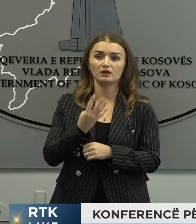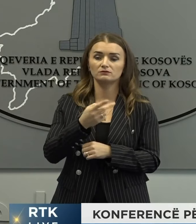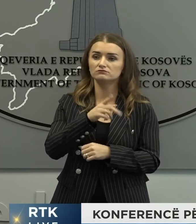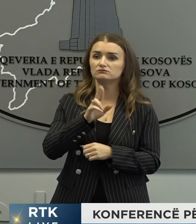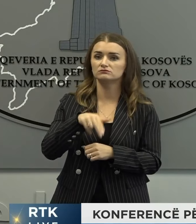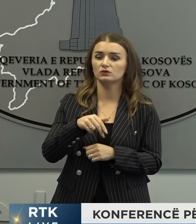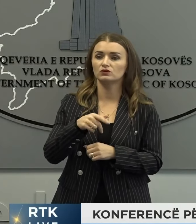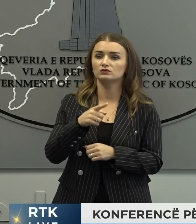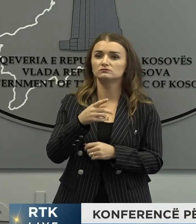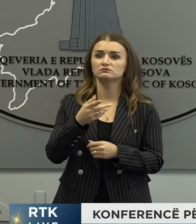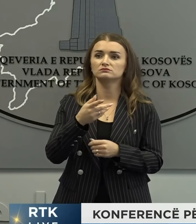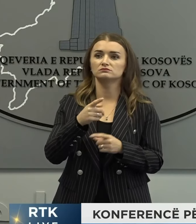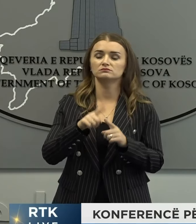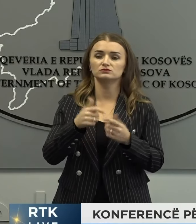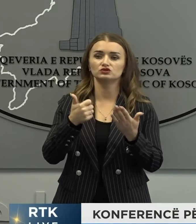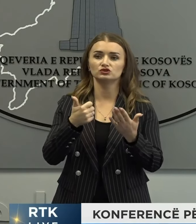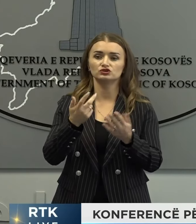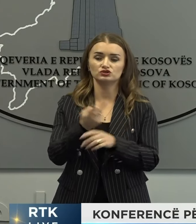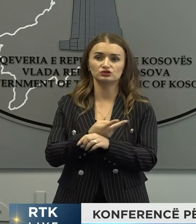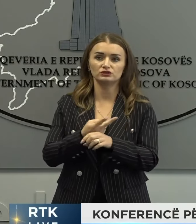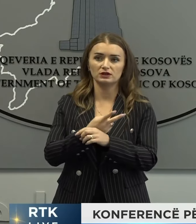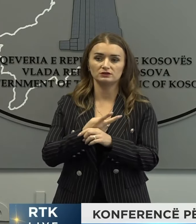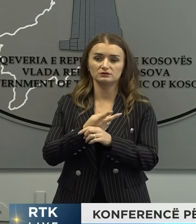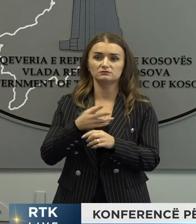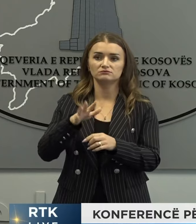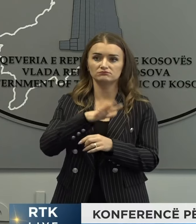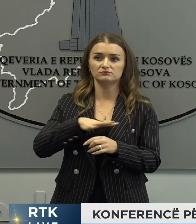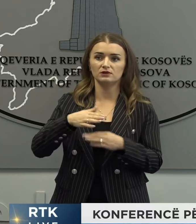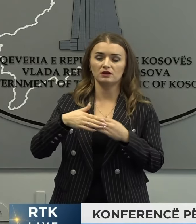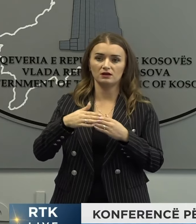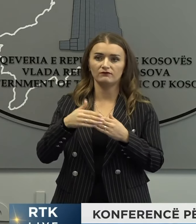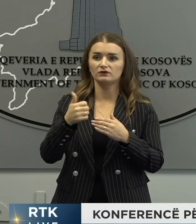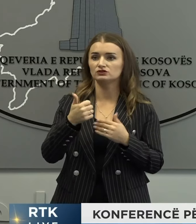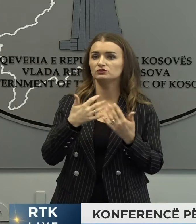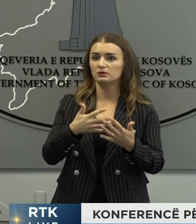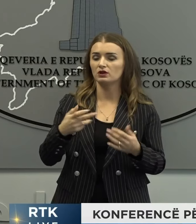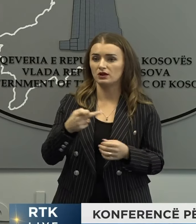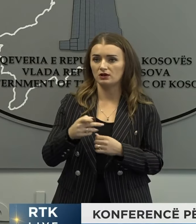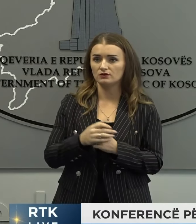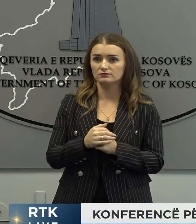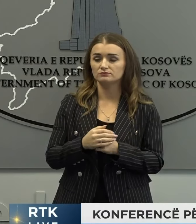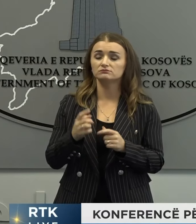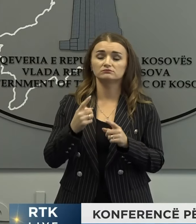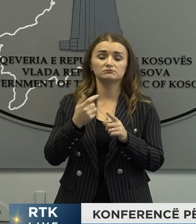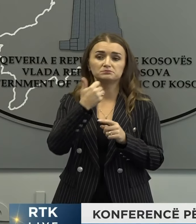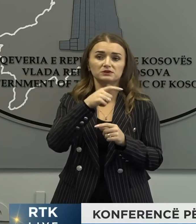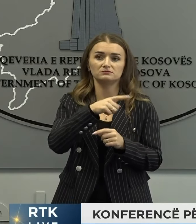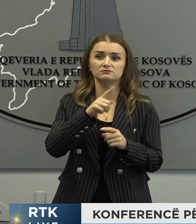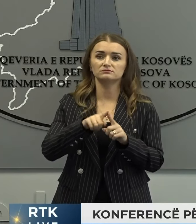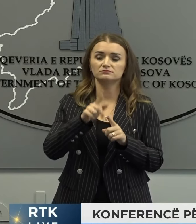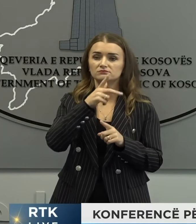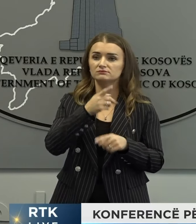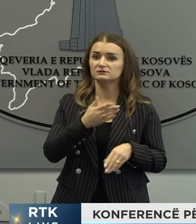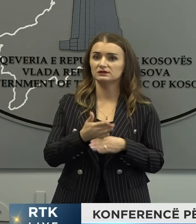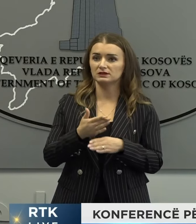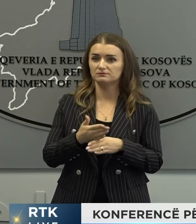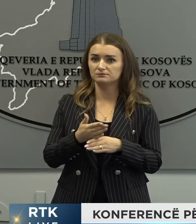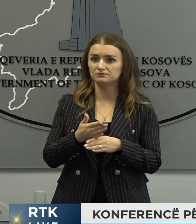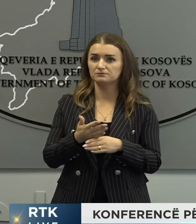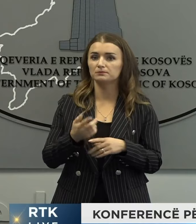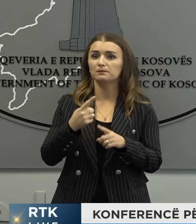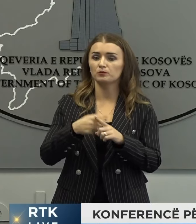6 miliardë euro për 6 shtetet e rajonit, si ndihmës për arritjen e reformave, nga të cilat Kosova mund të përfitojë në